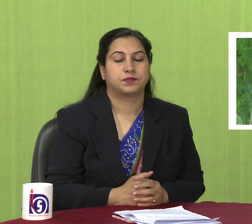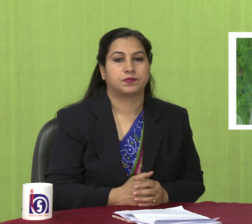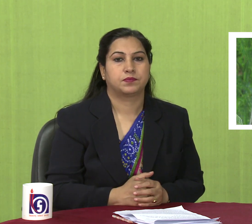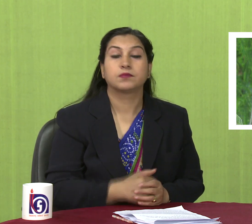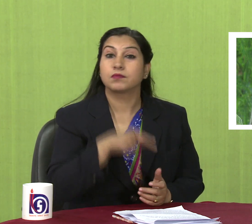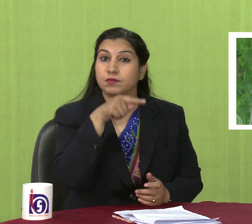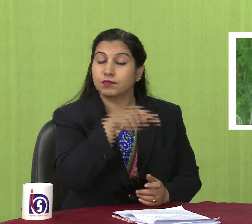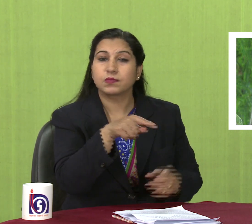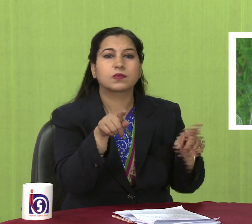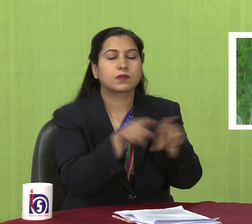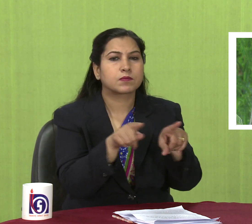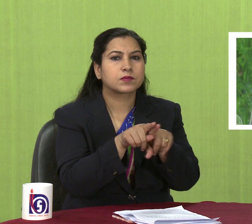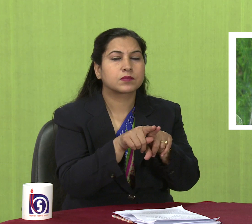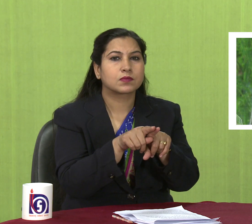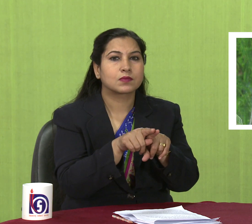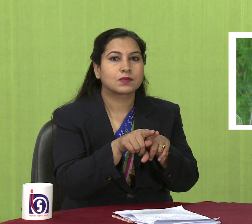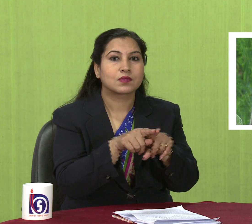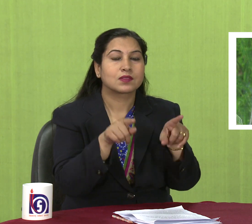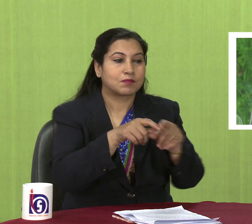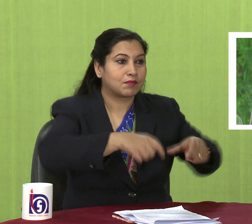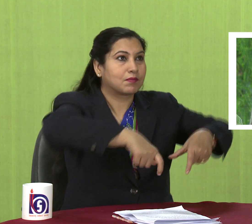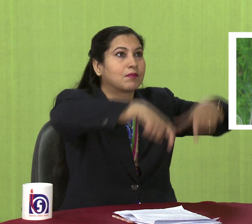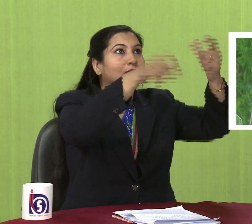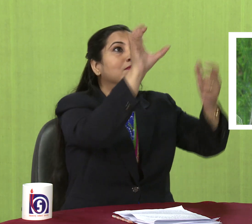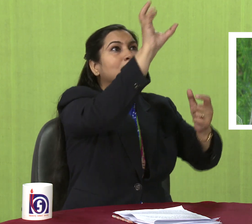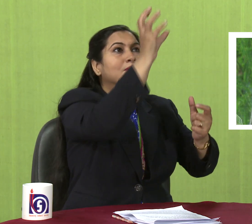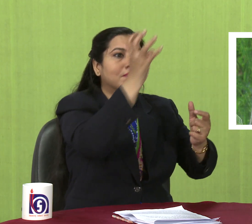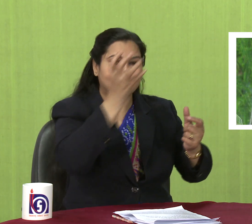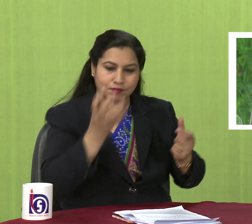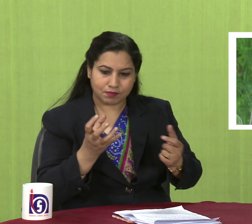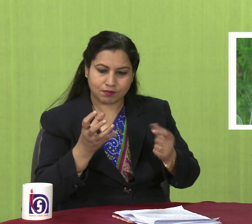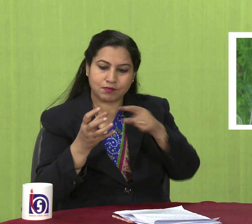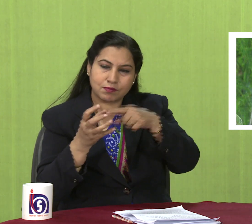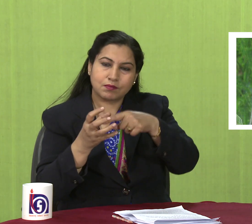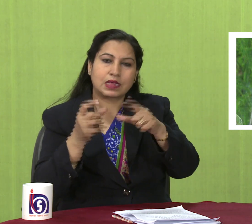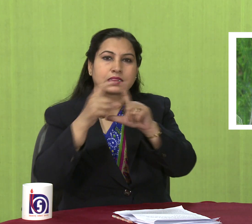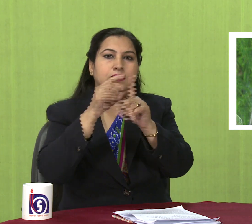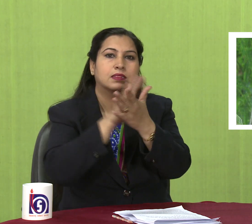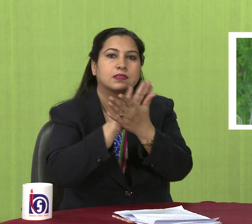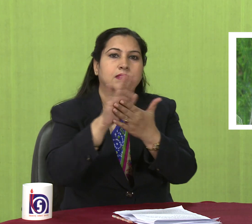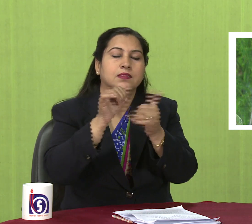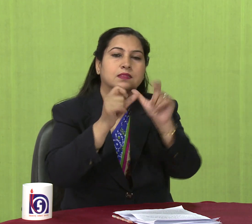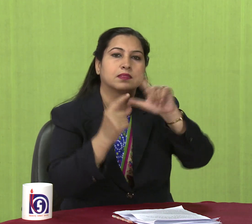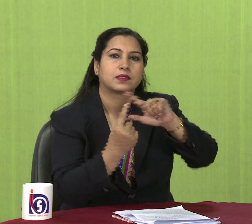धतूरा एक प्रकार का फल है जिसे खाने से नशा होता है।